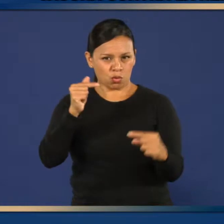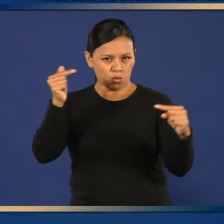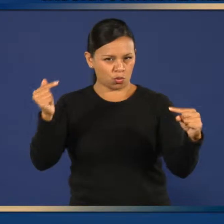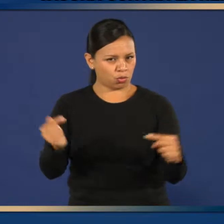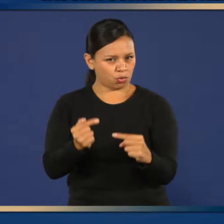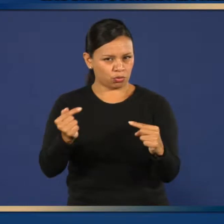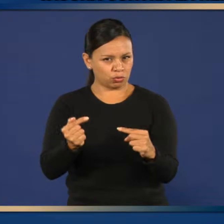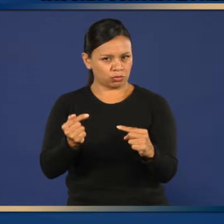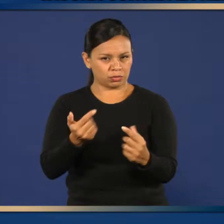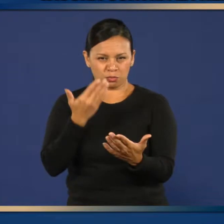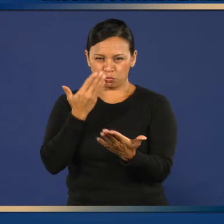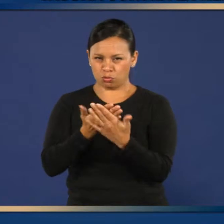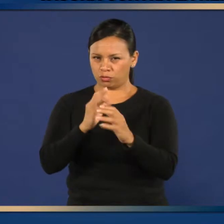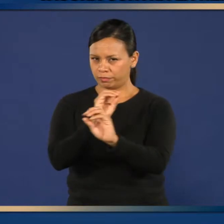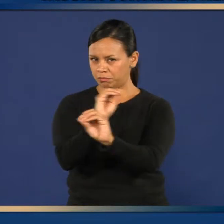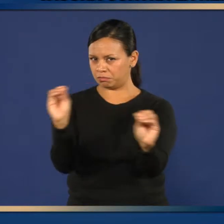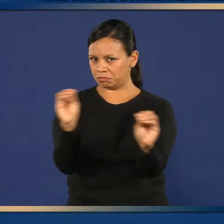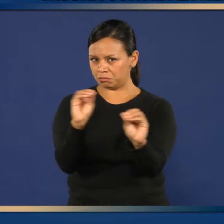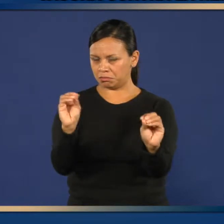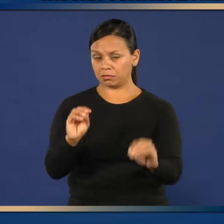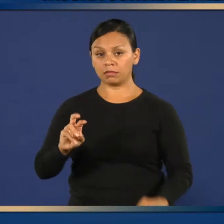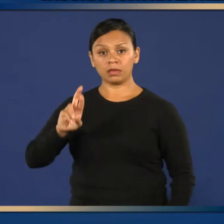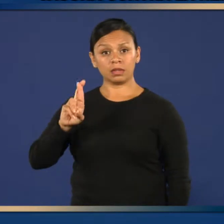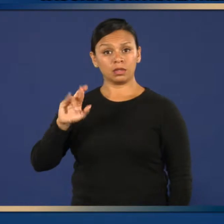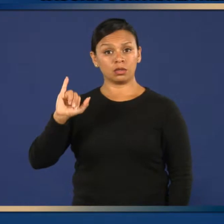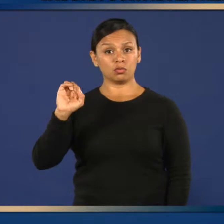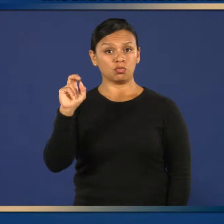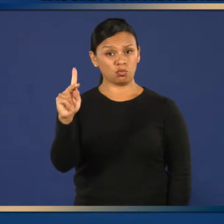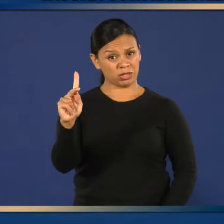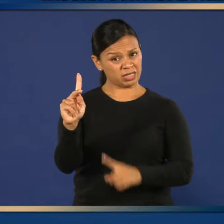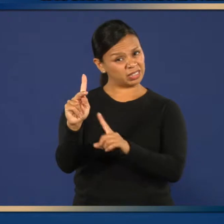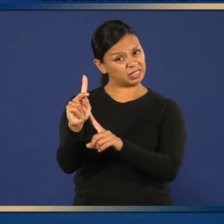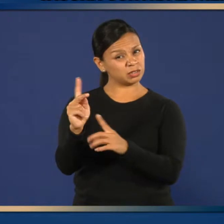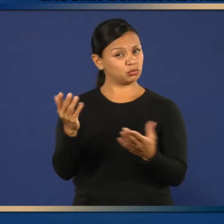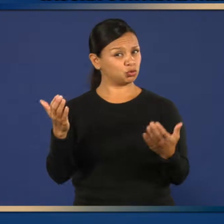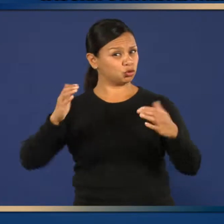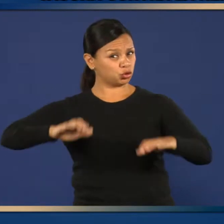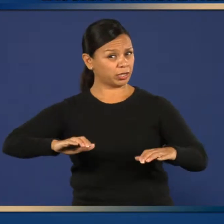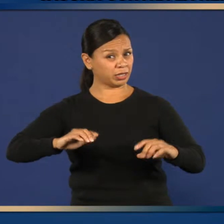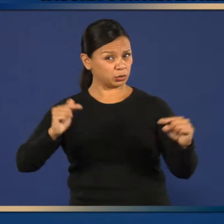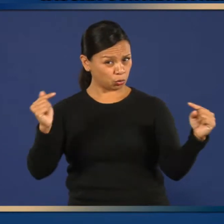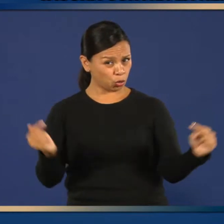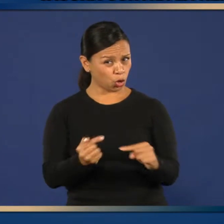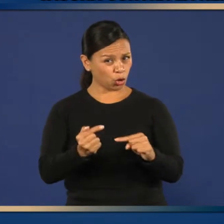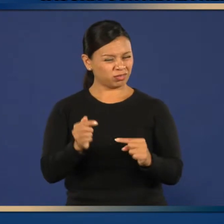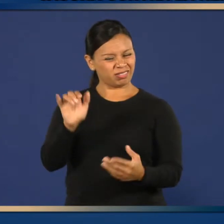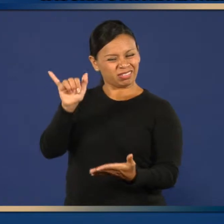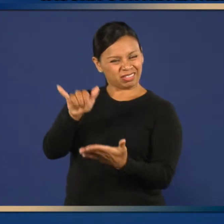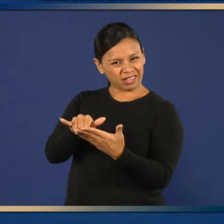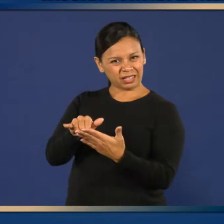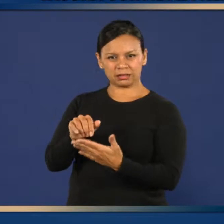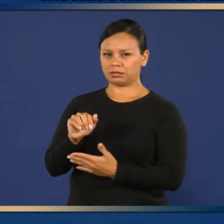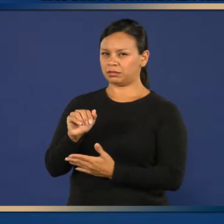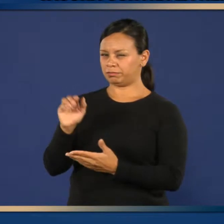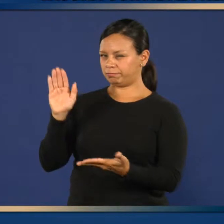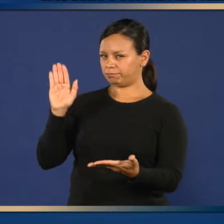nacer el riesgo si lo hubiera se concederá muy bajo